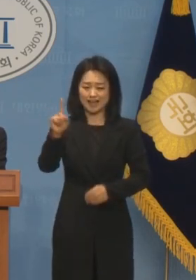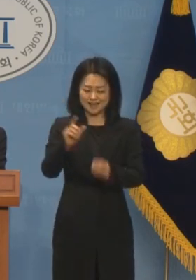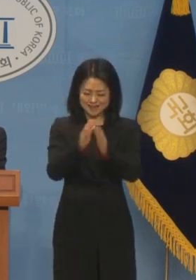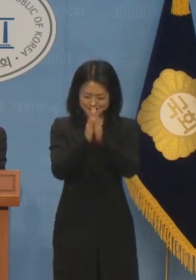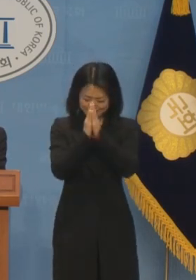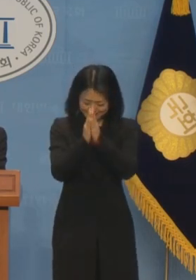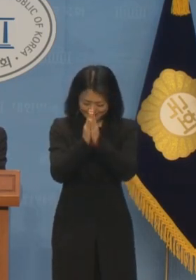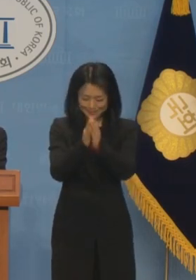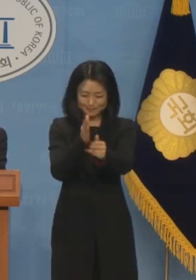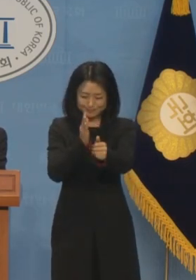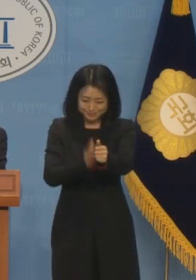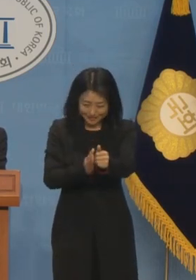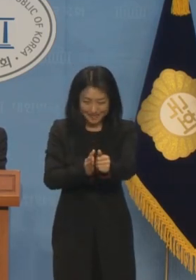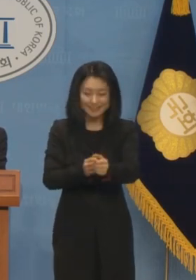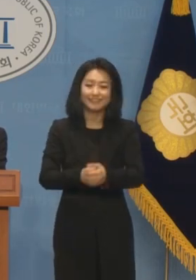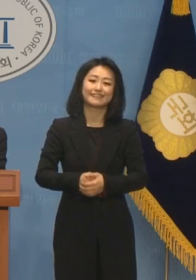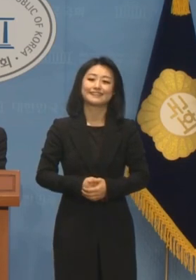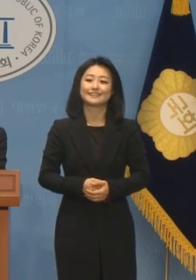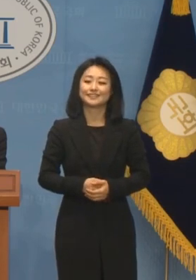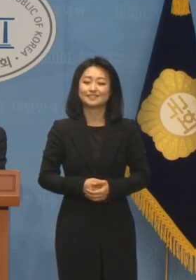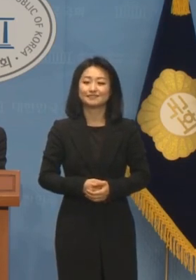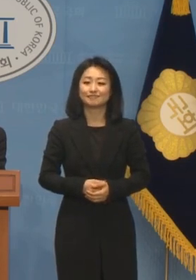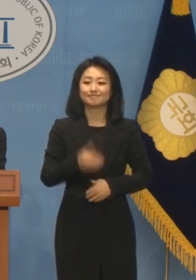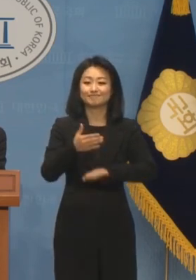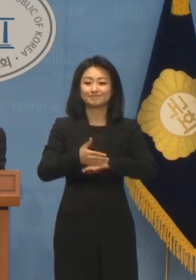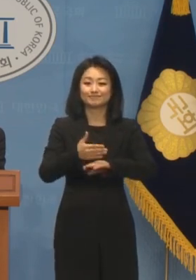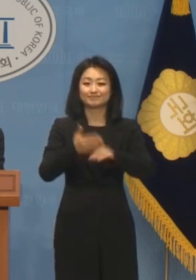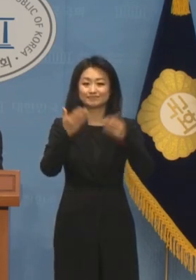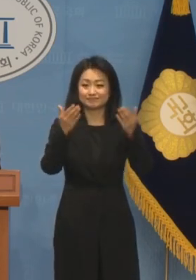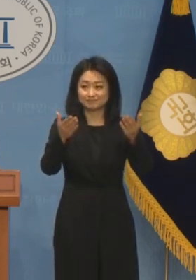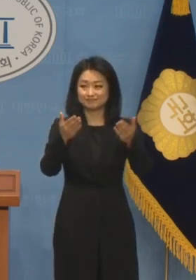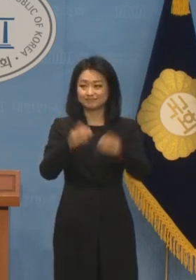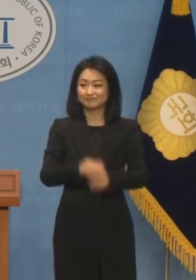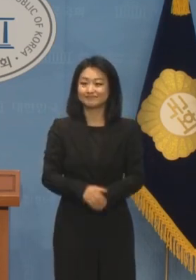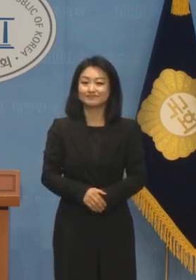간곡히 꼭 부탁드립니다. 감사합니다.